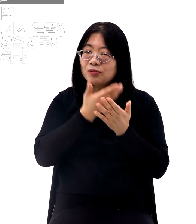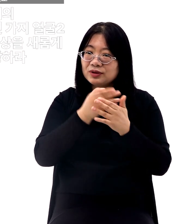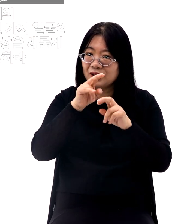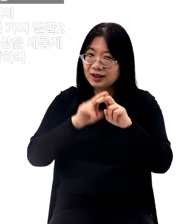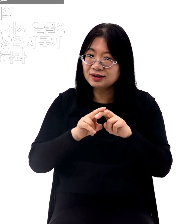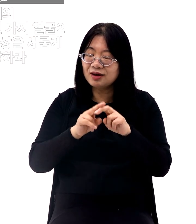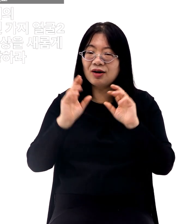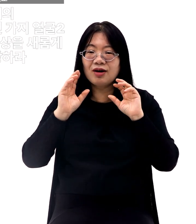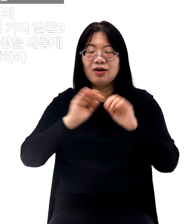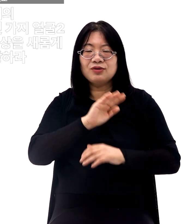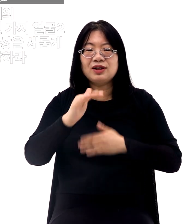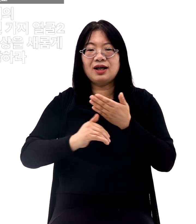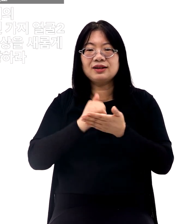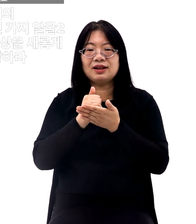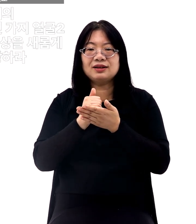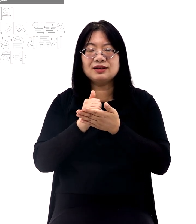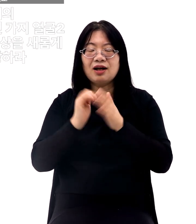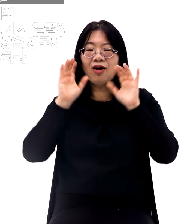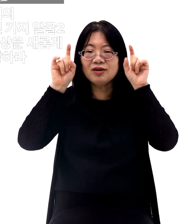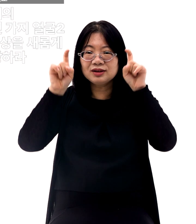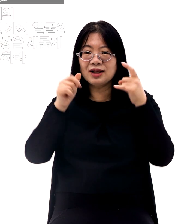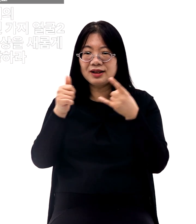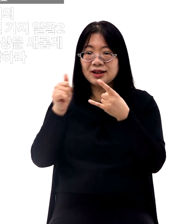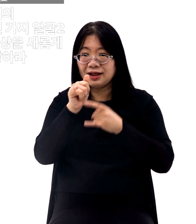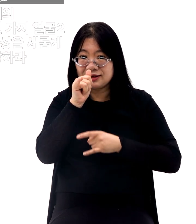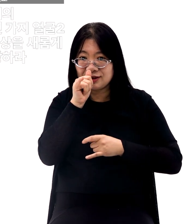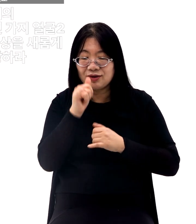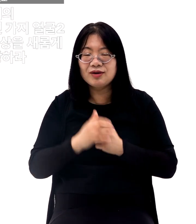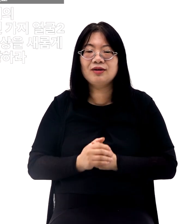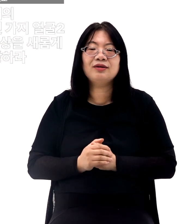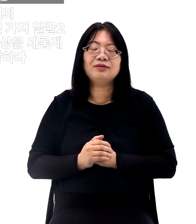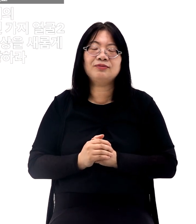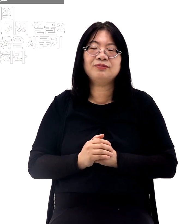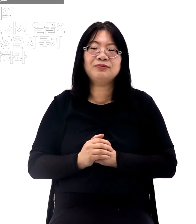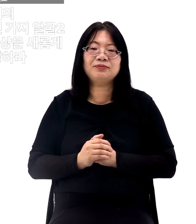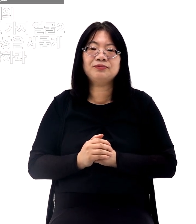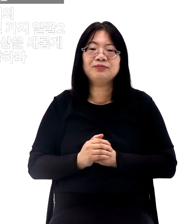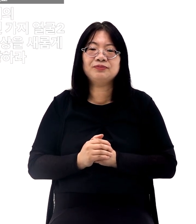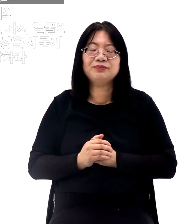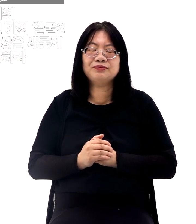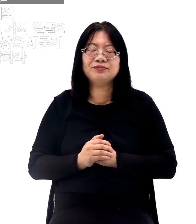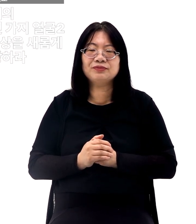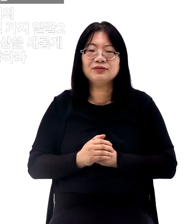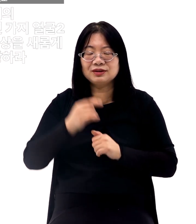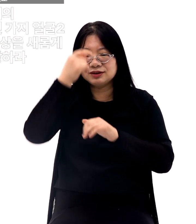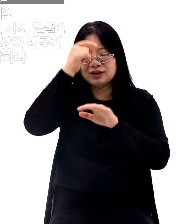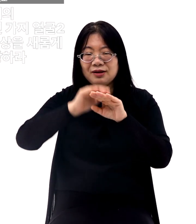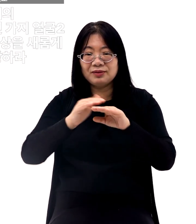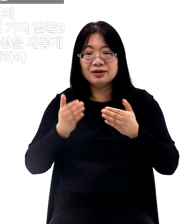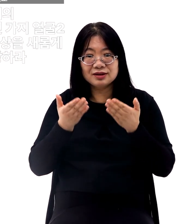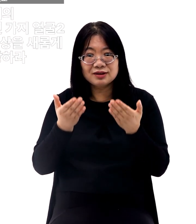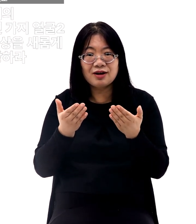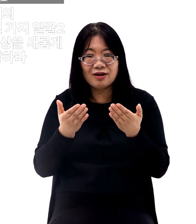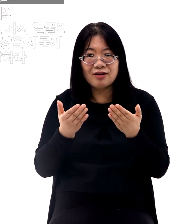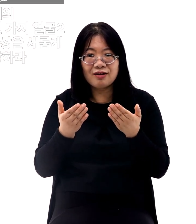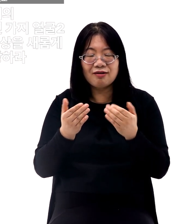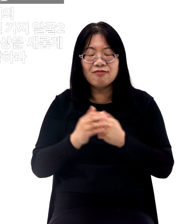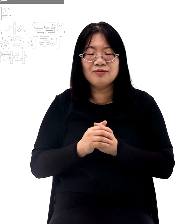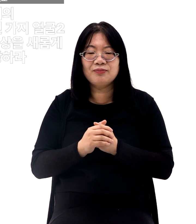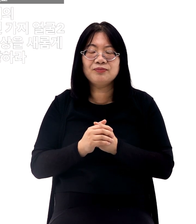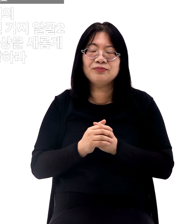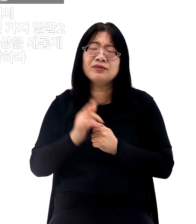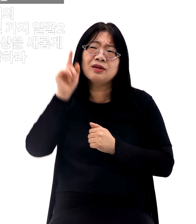보좌에 앉으신 우리 하나님과 어린 양에게 있도다 하니. 네, 거기서 예배를 드리는데 천상에서